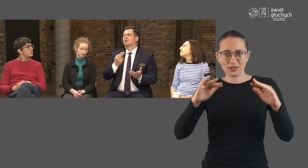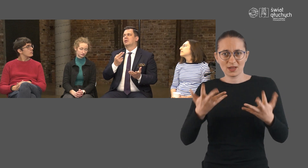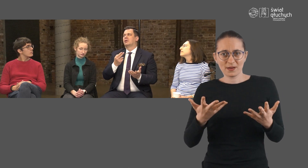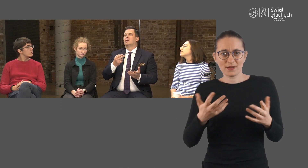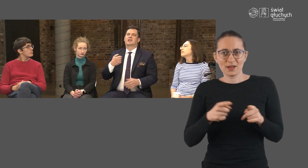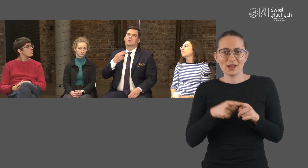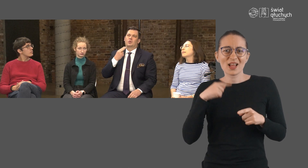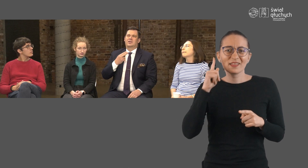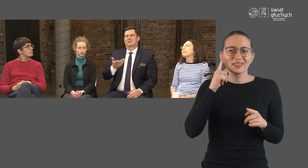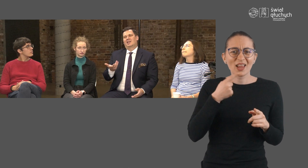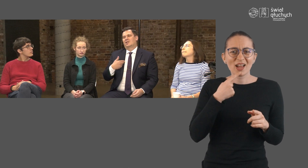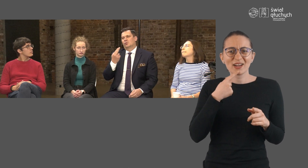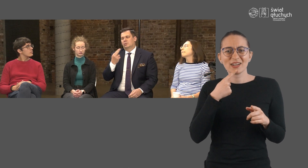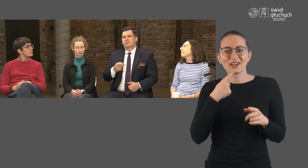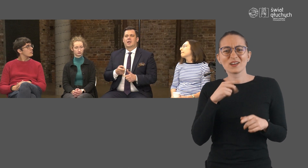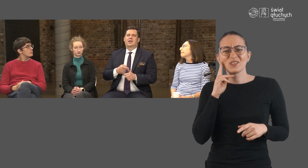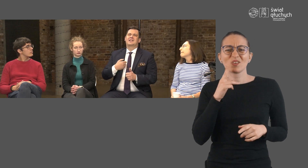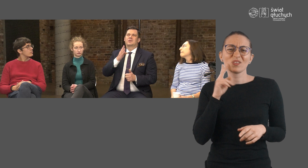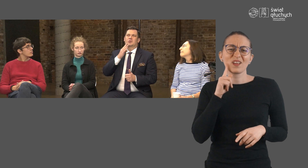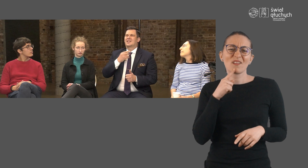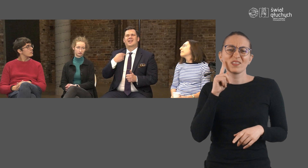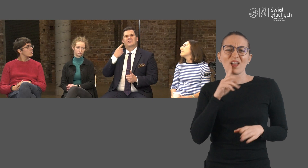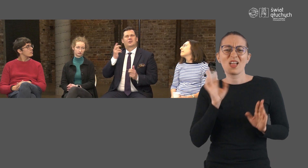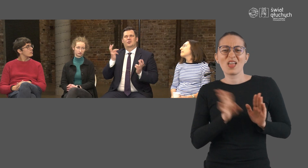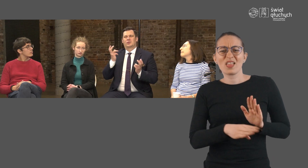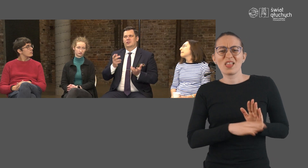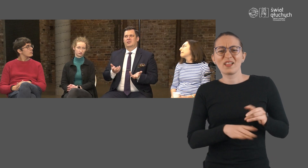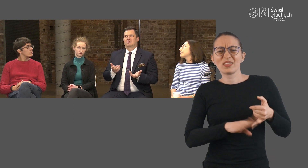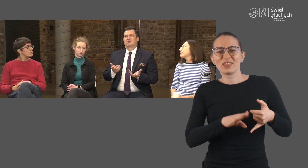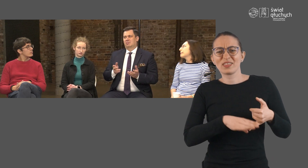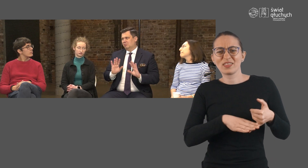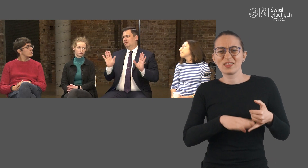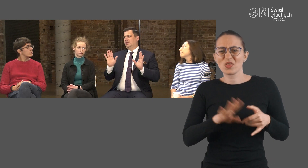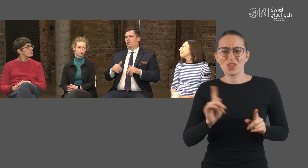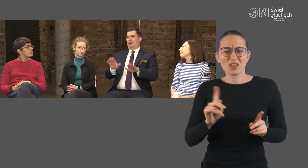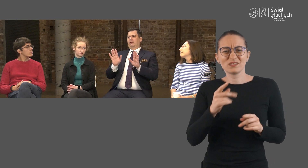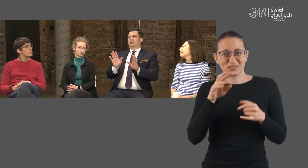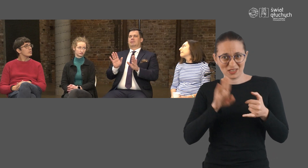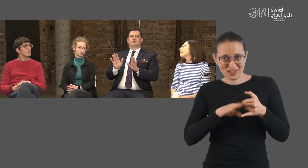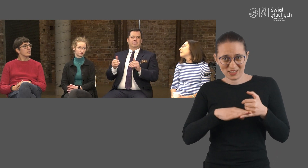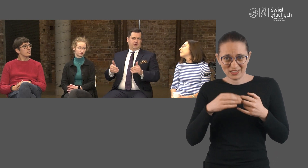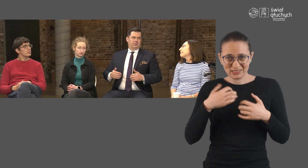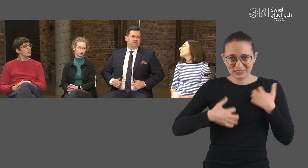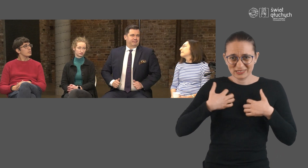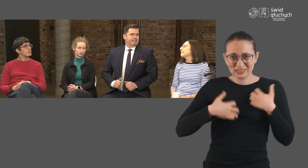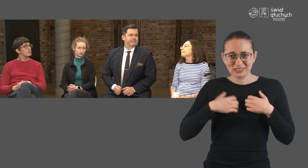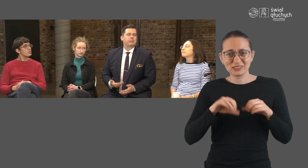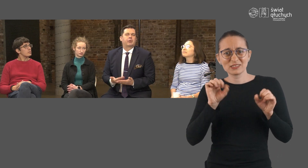głuchy. Jestem głuchy, ja nie rozumiem. Ja jestem niezrozumiały, ja nie wszystko słyszę. I